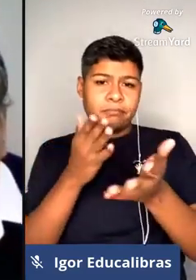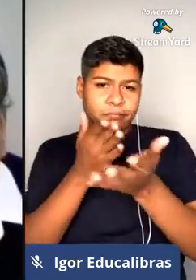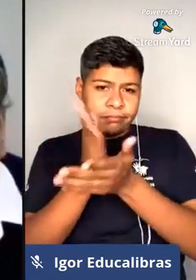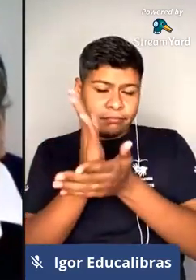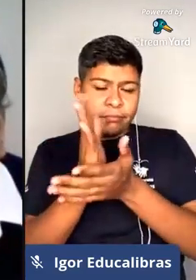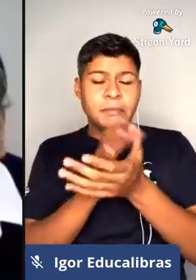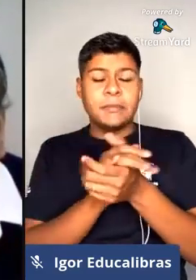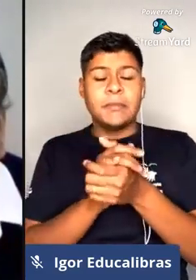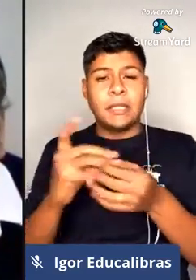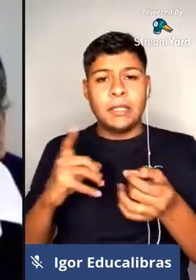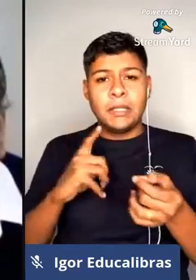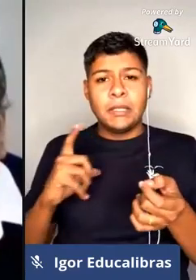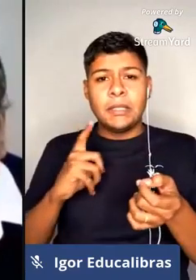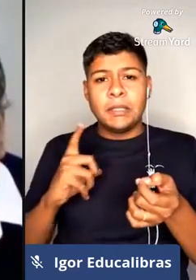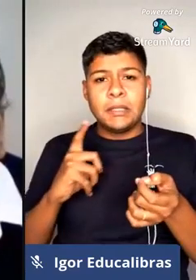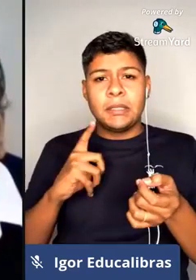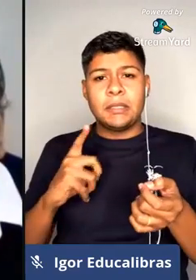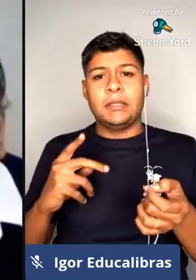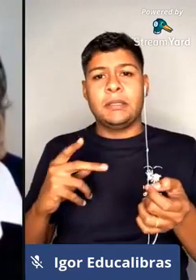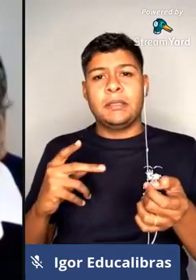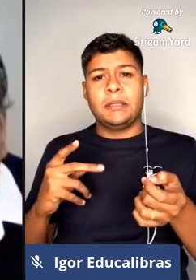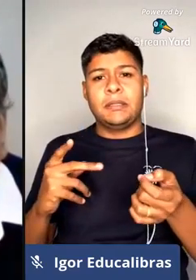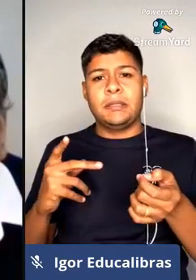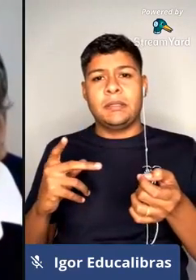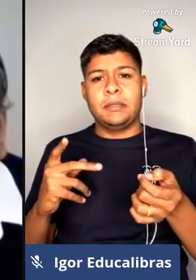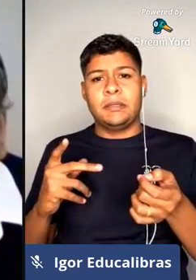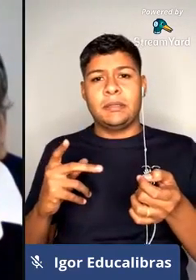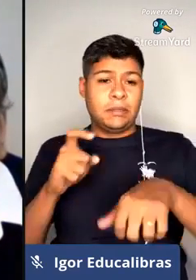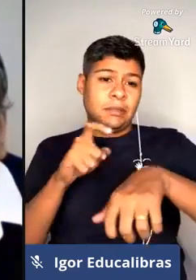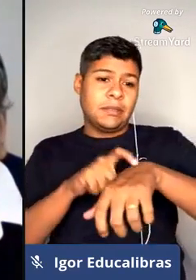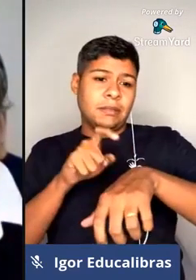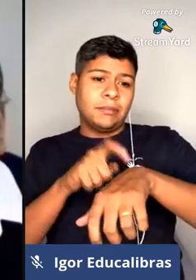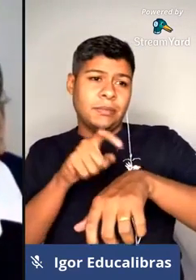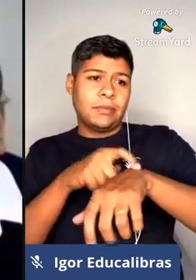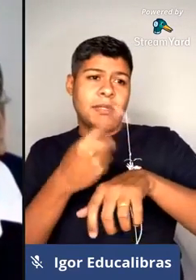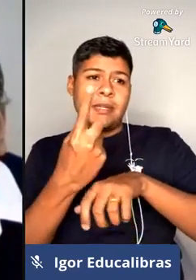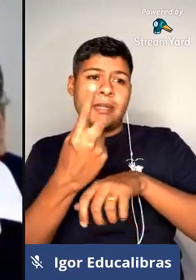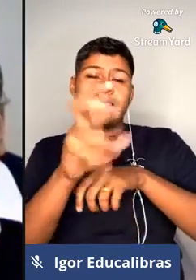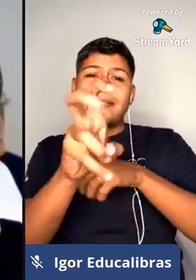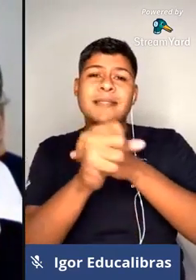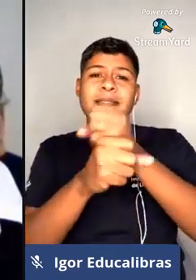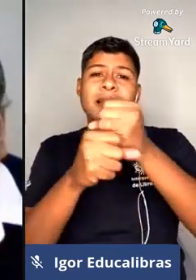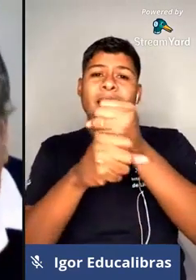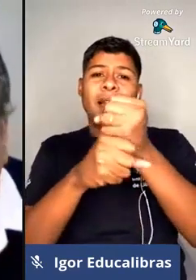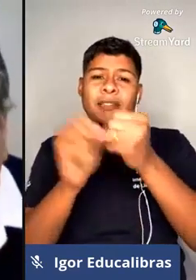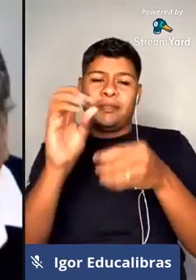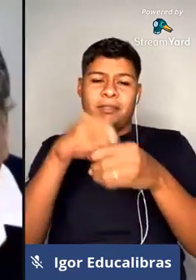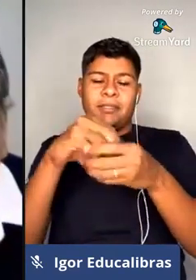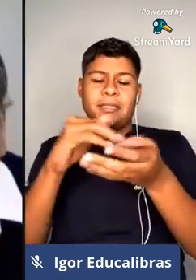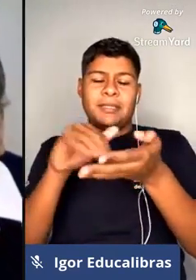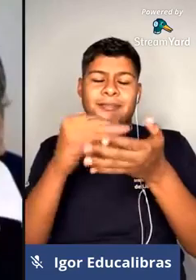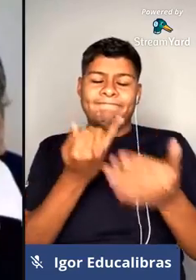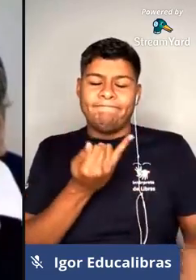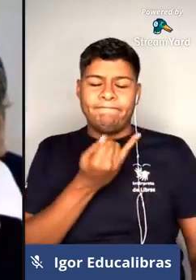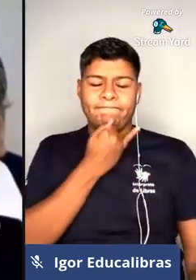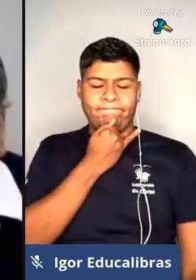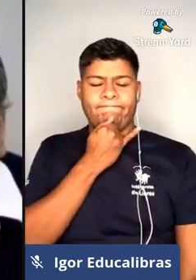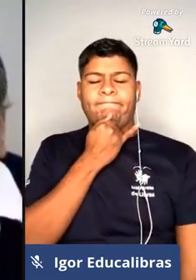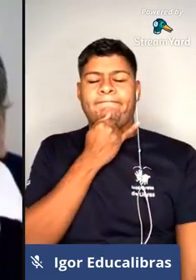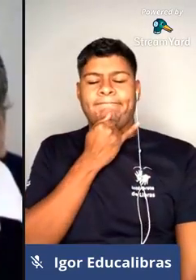uma particularidade nesse período de 15 anos da Secretaria, me entristece,